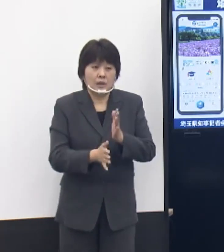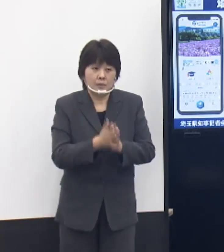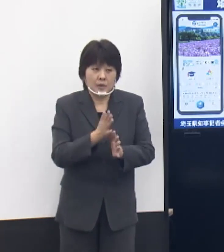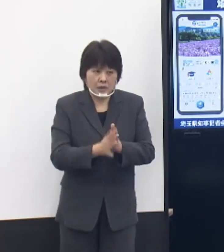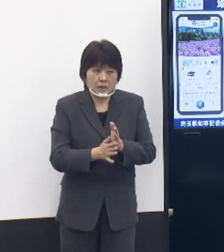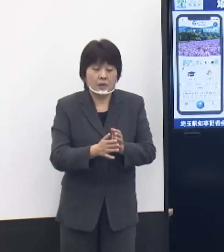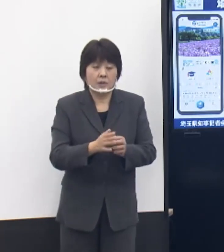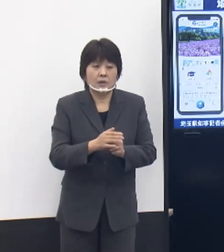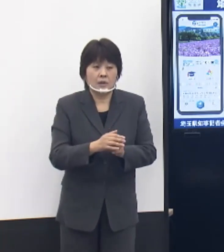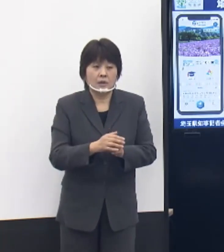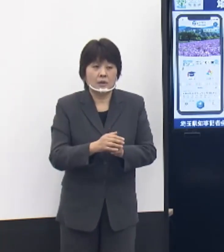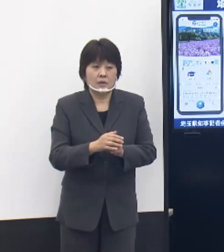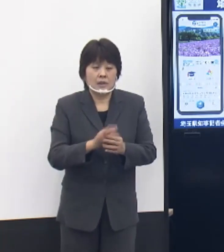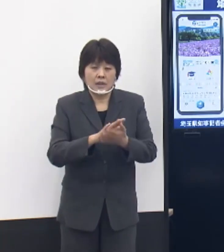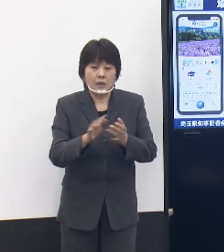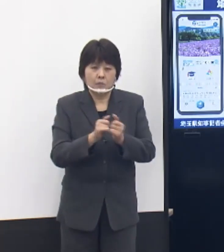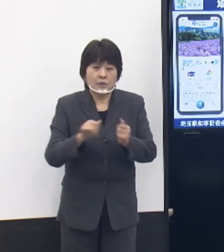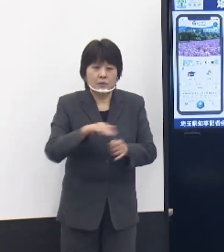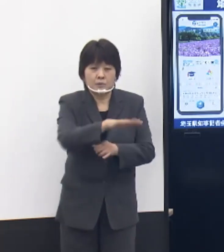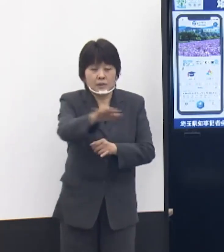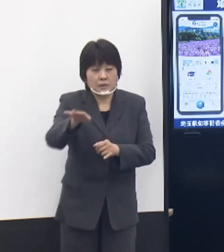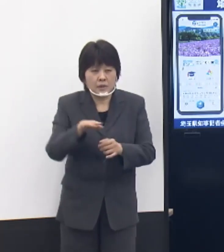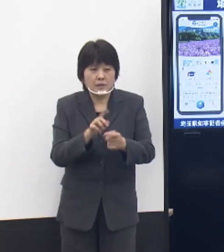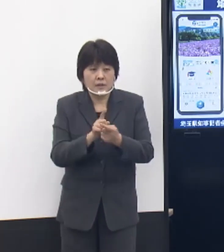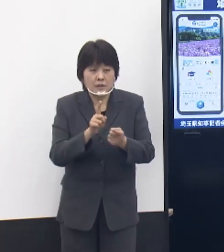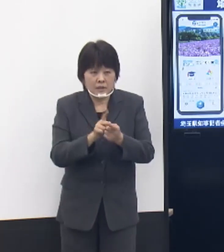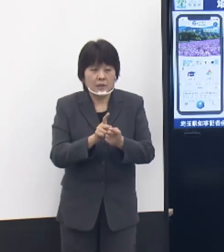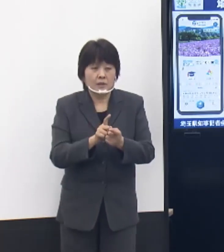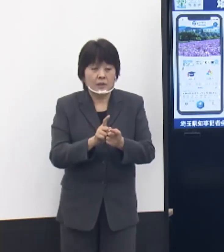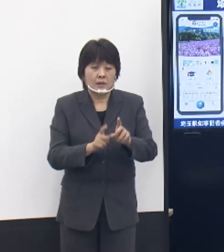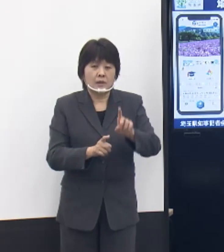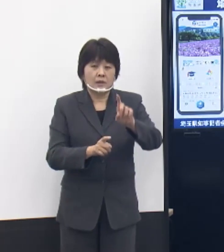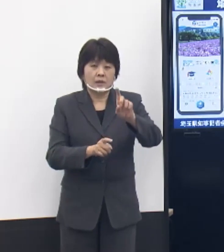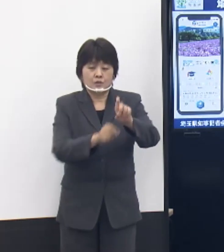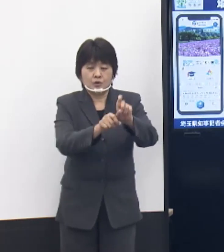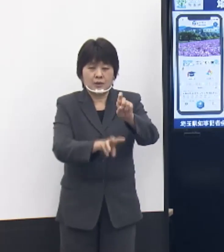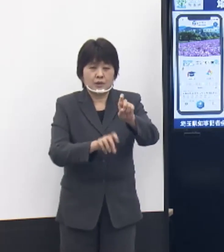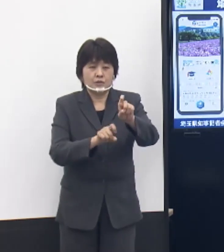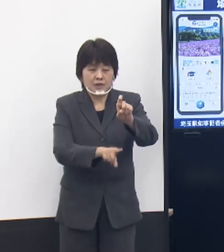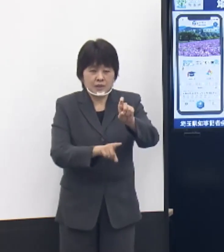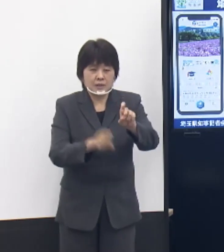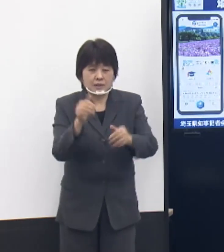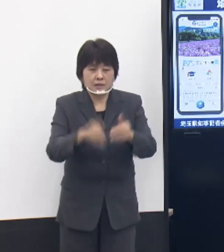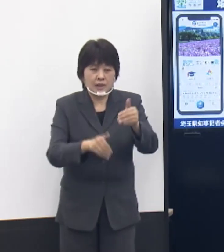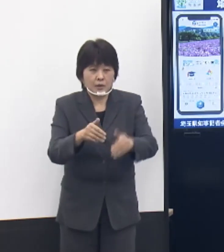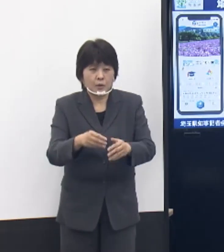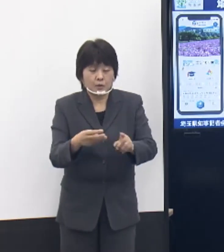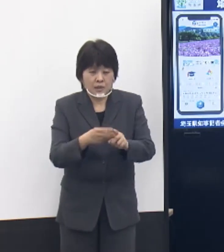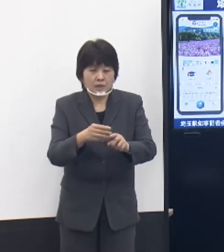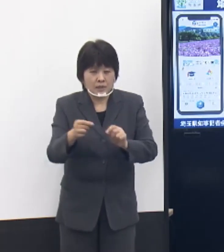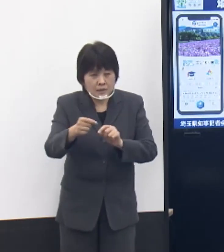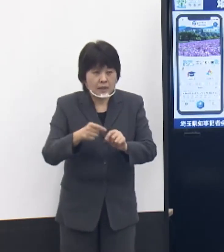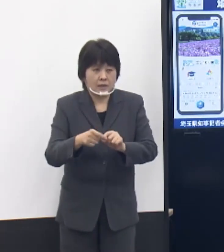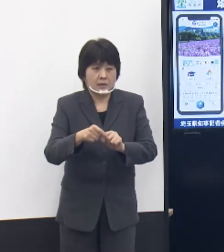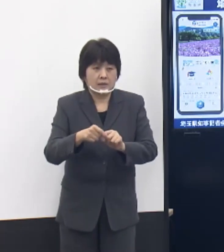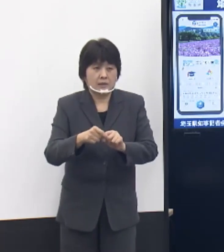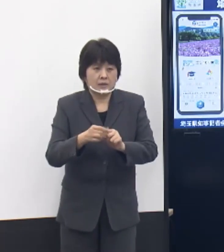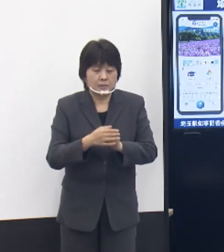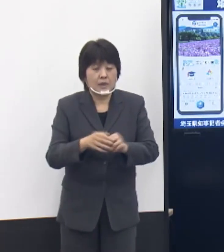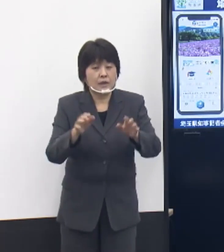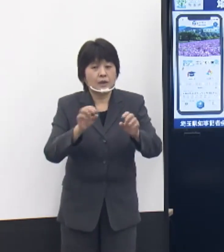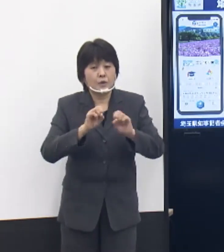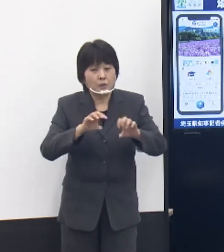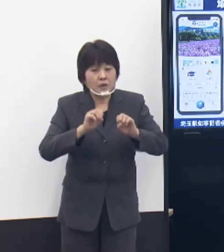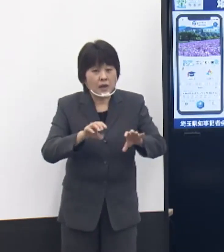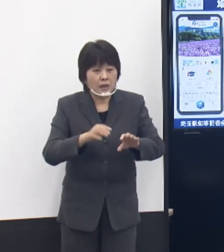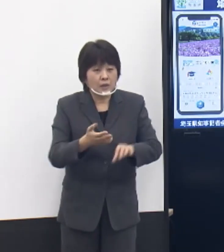ですね、県民の皆さんに対して、非常に31日も投票日近づいてきたんですけれども、投票に関しての呼びかけを知事